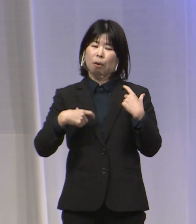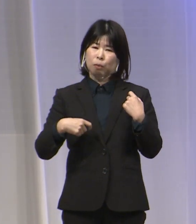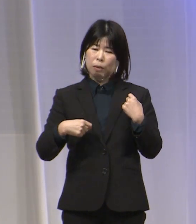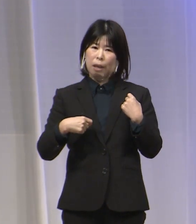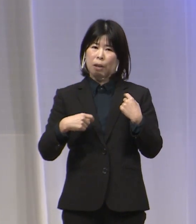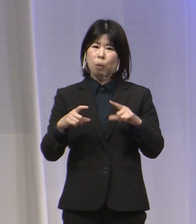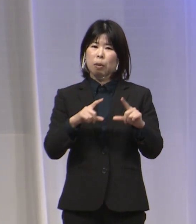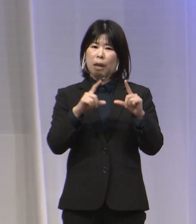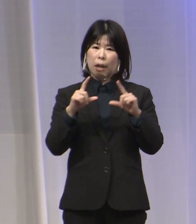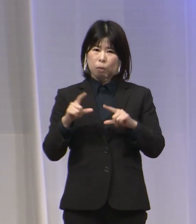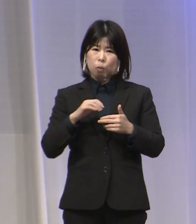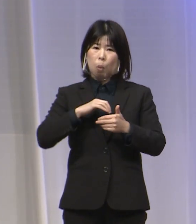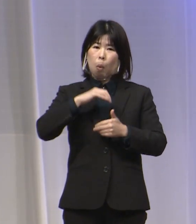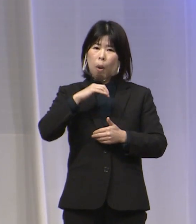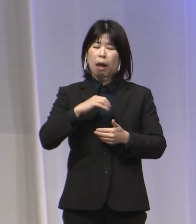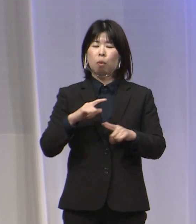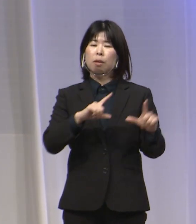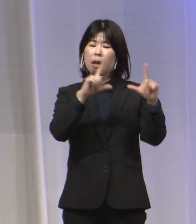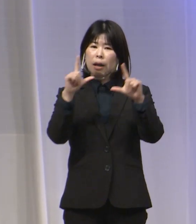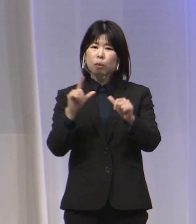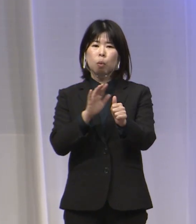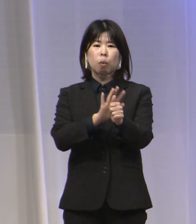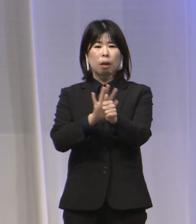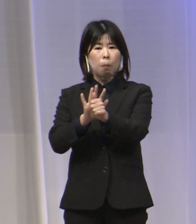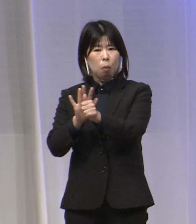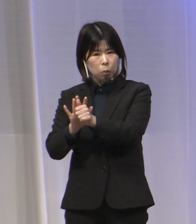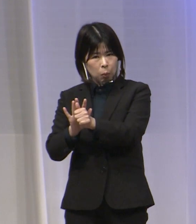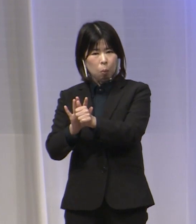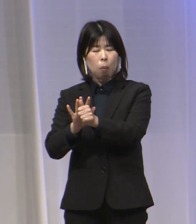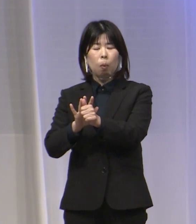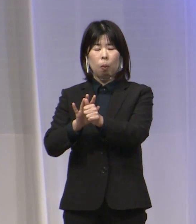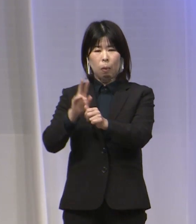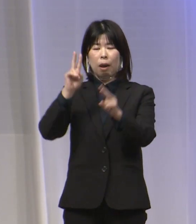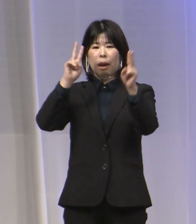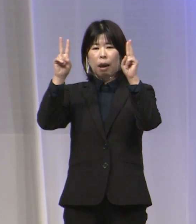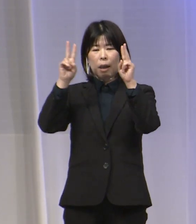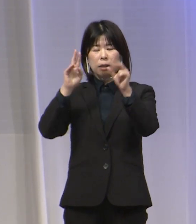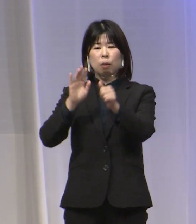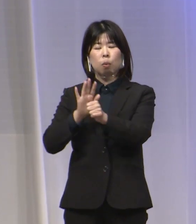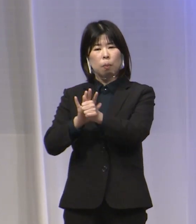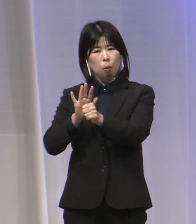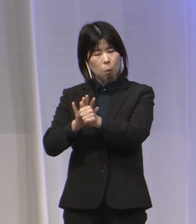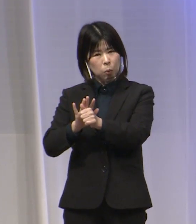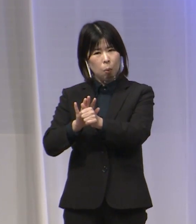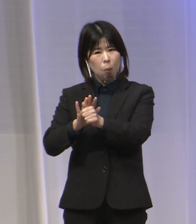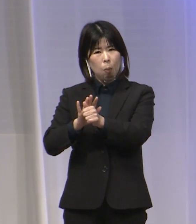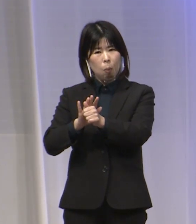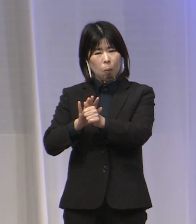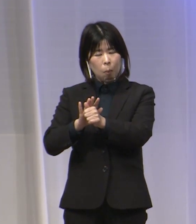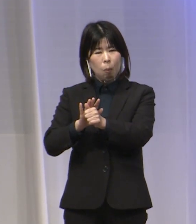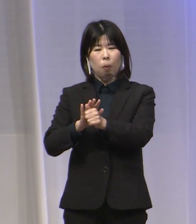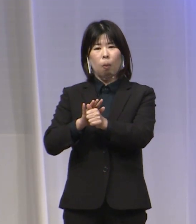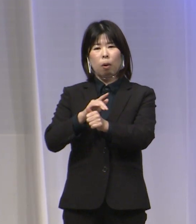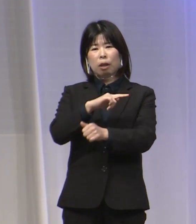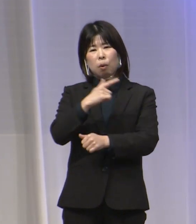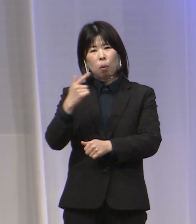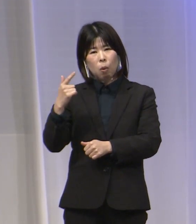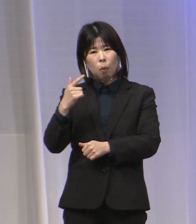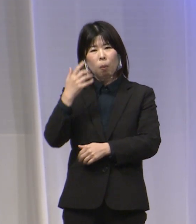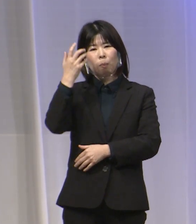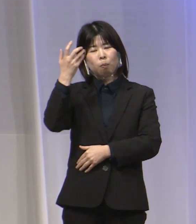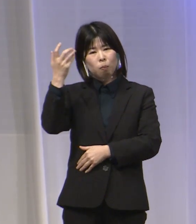のサポートであったり長崎の企業のサポートであったり様々なシチュエーションが想定され